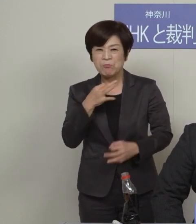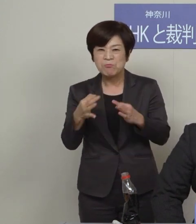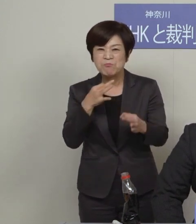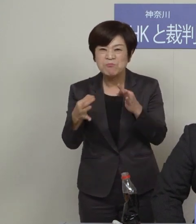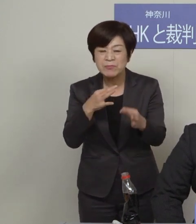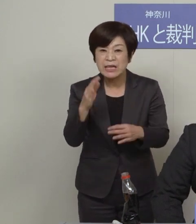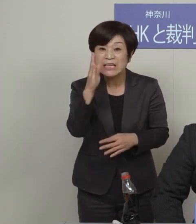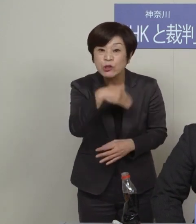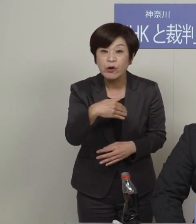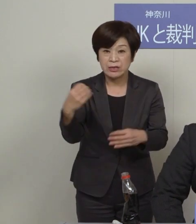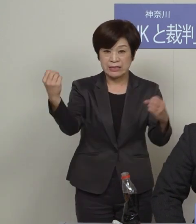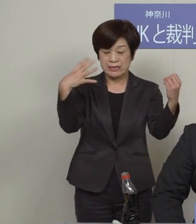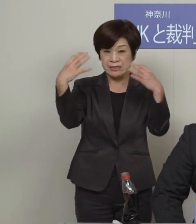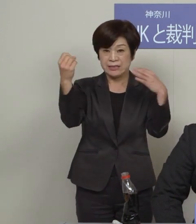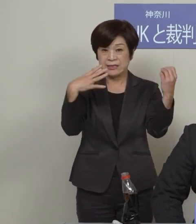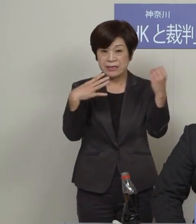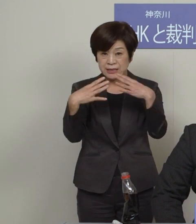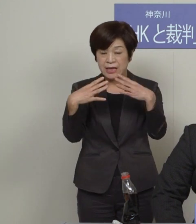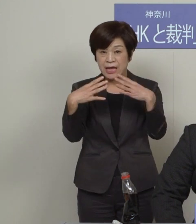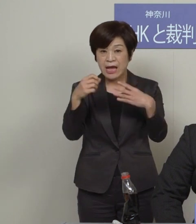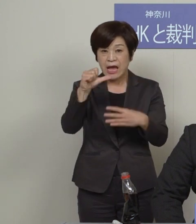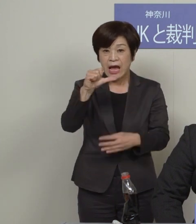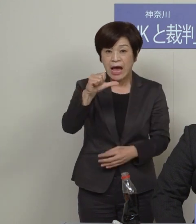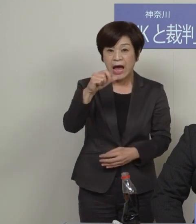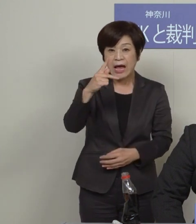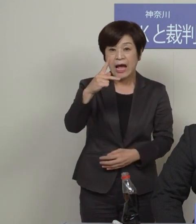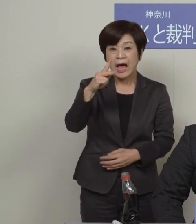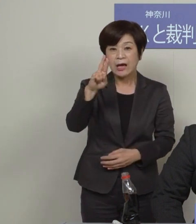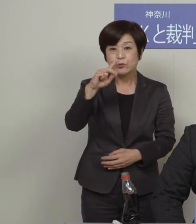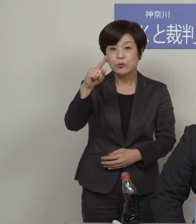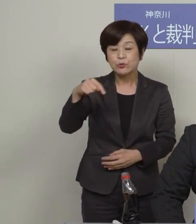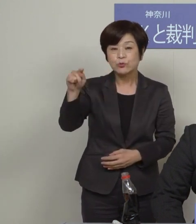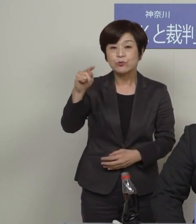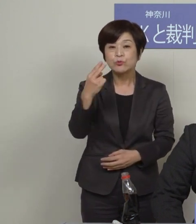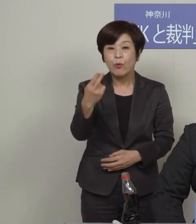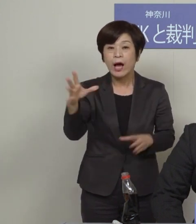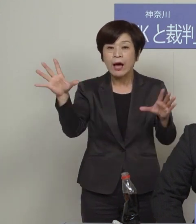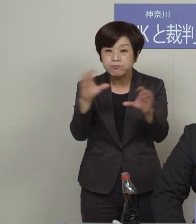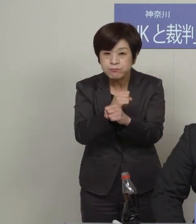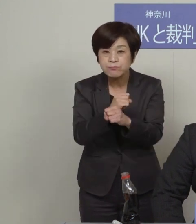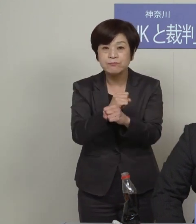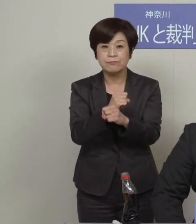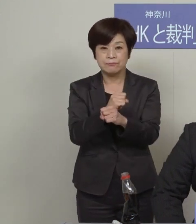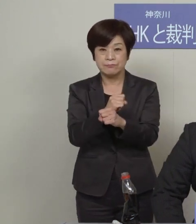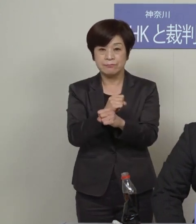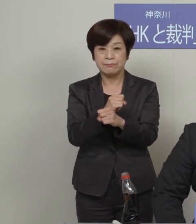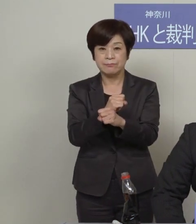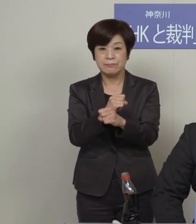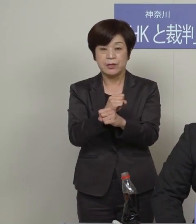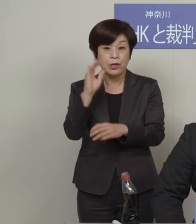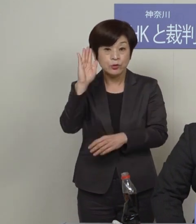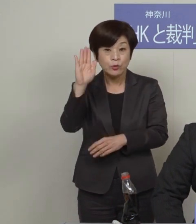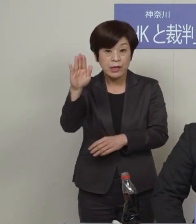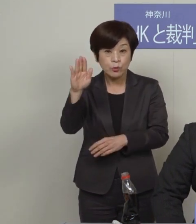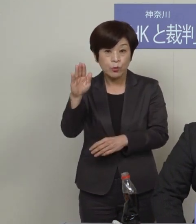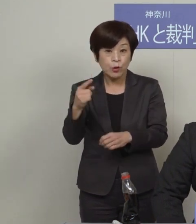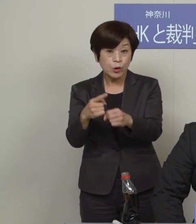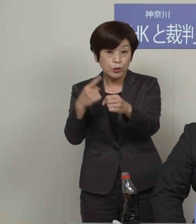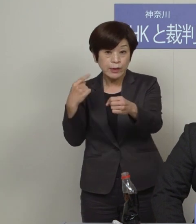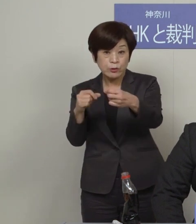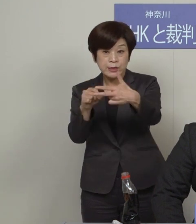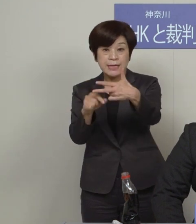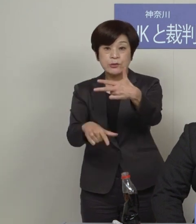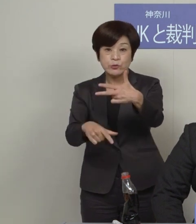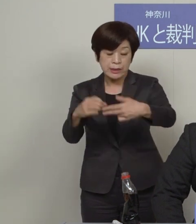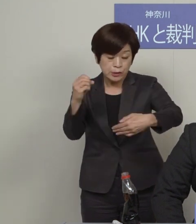き、YouTube からアカウントバンされるようになりました。その後、去年の7月に